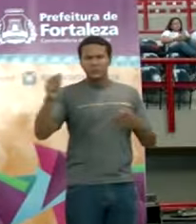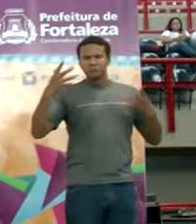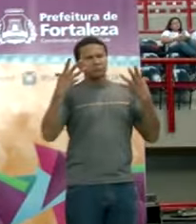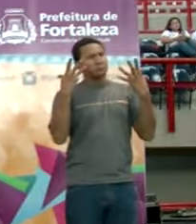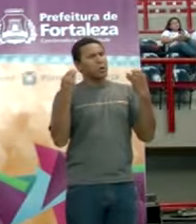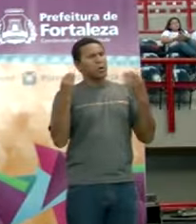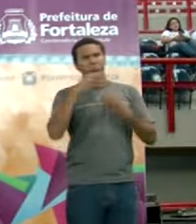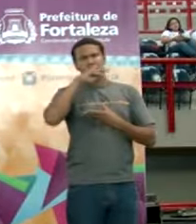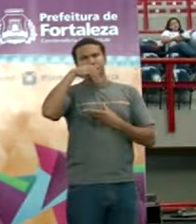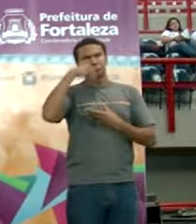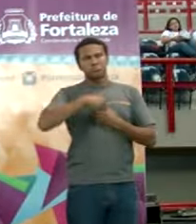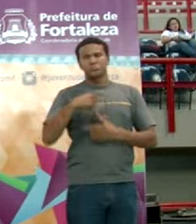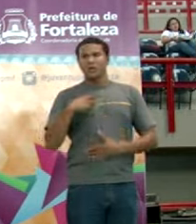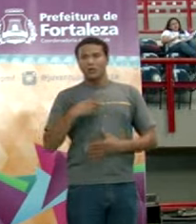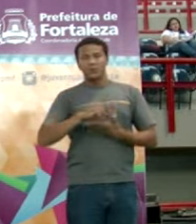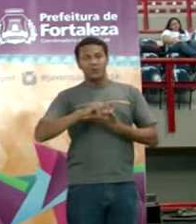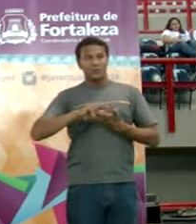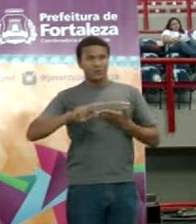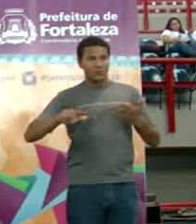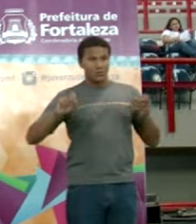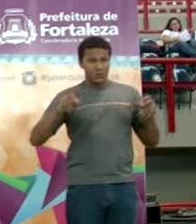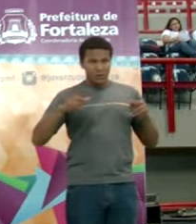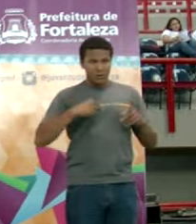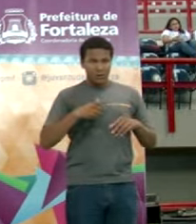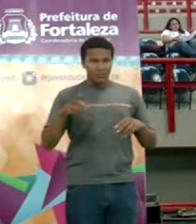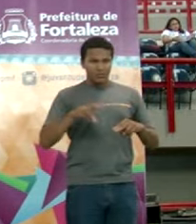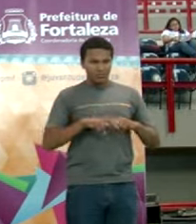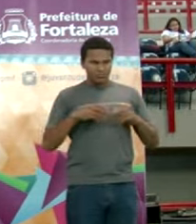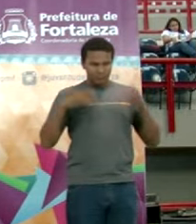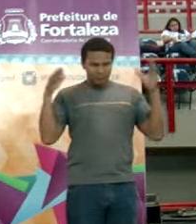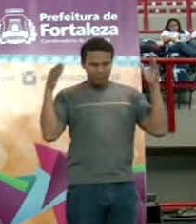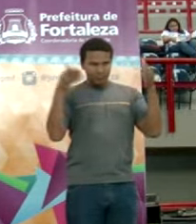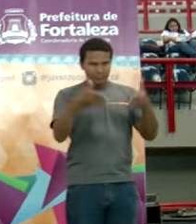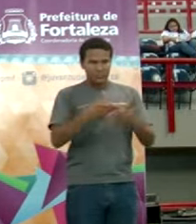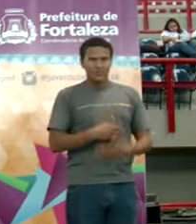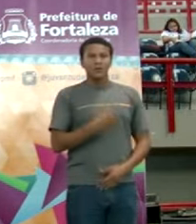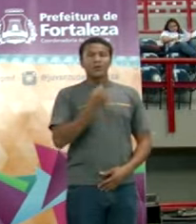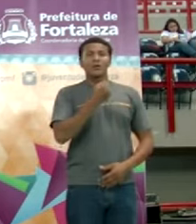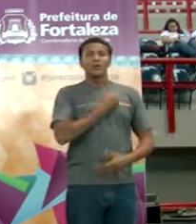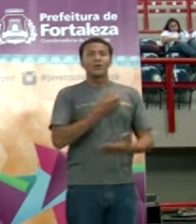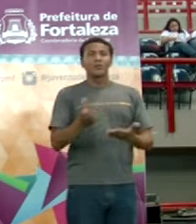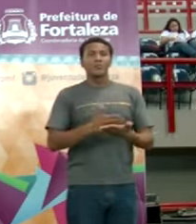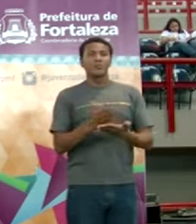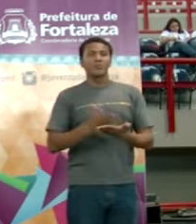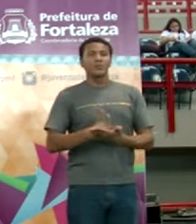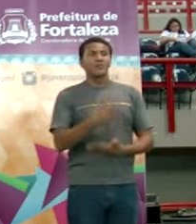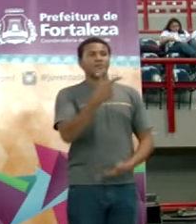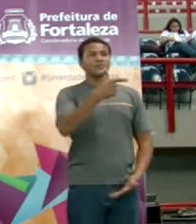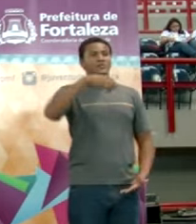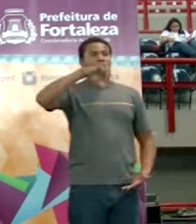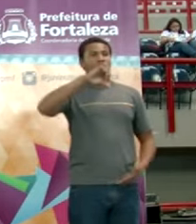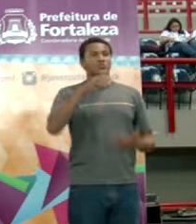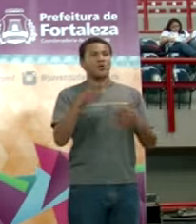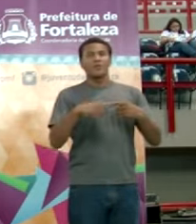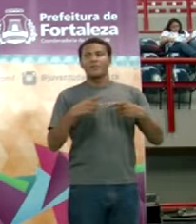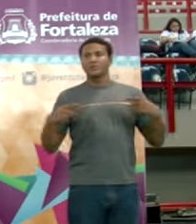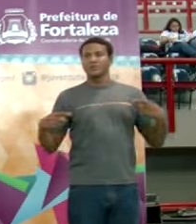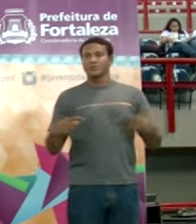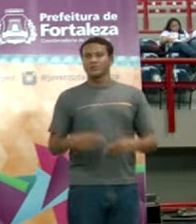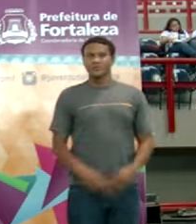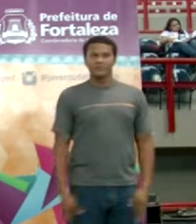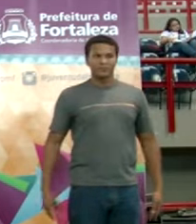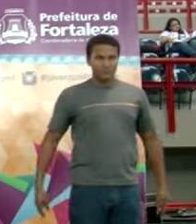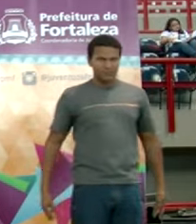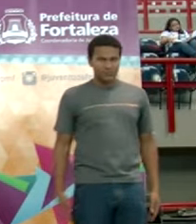coisa logo de uma vez só, tá ok? Então vamos se tocar, aula página 29 da apostila, tá ok? Aula na